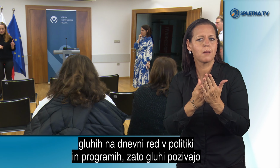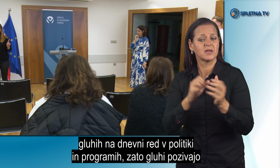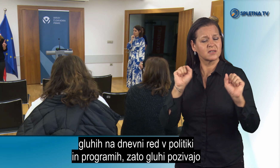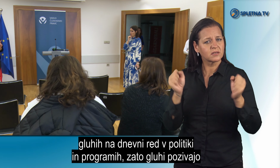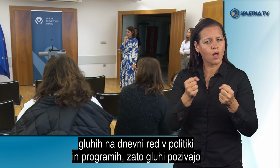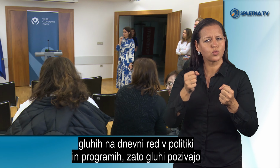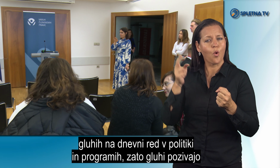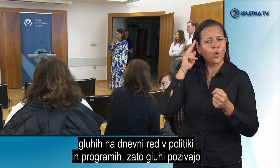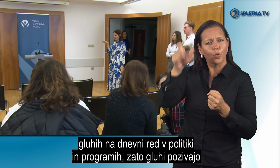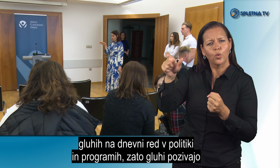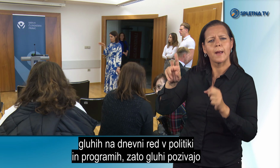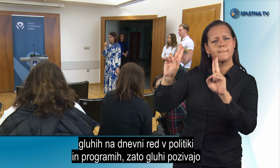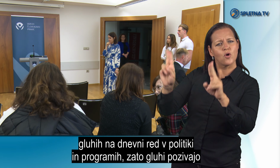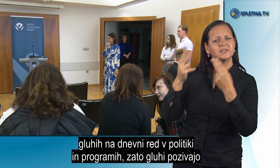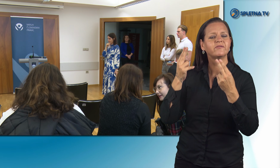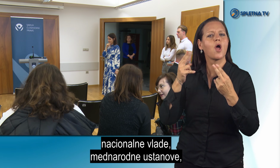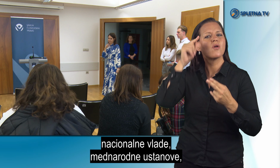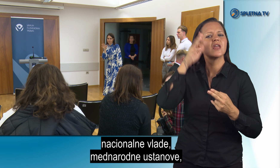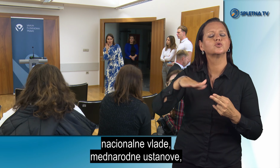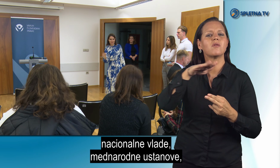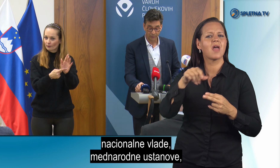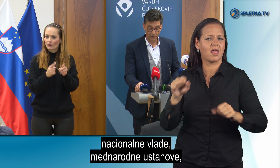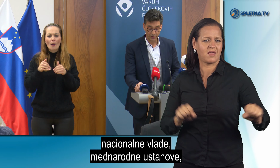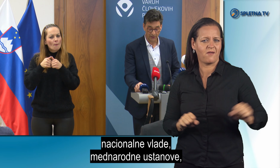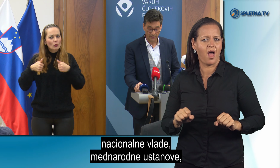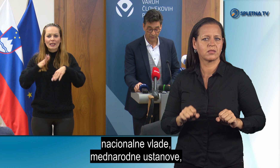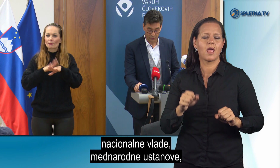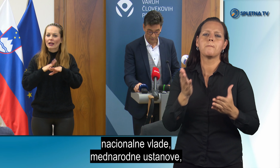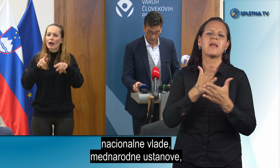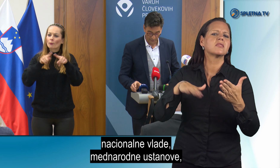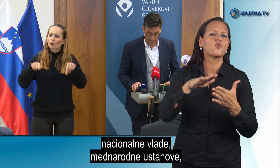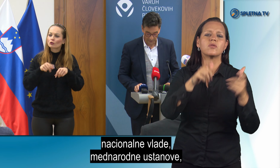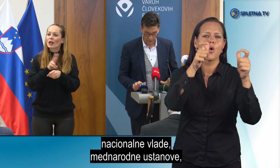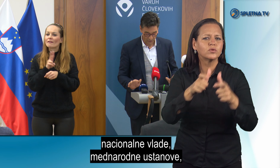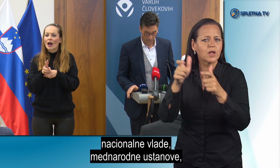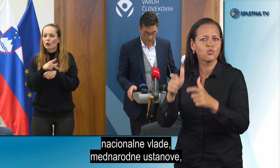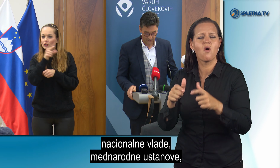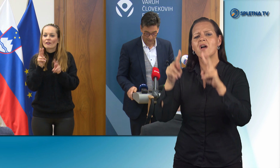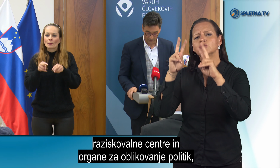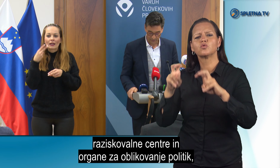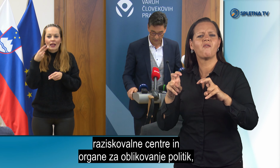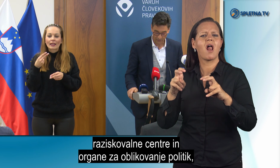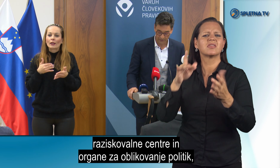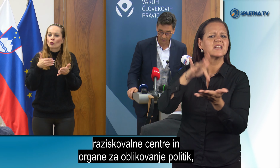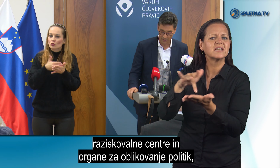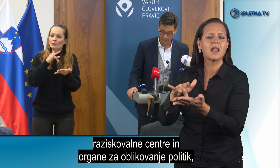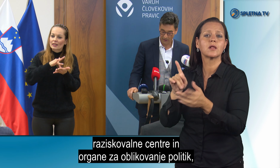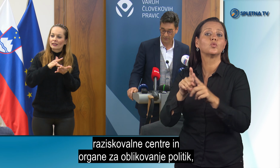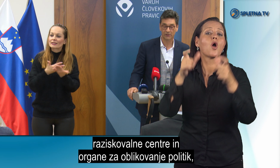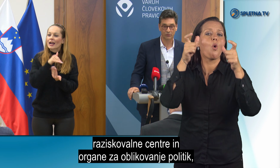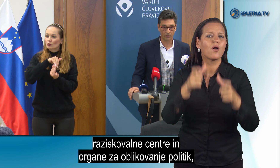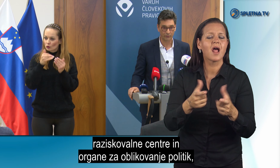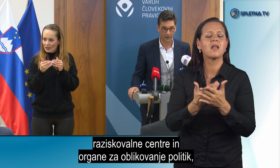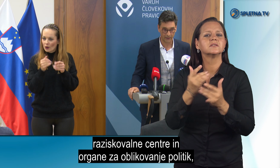programih, zato gluhi pozivajo nacionalne vlade, mednarodne ustanove, raziskovalne centre in organe za